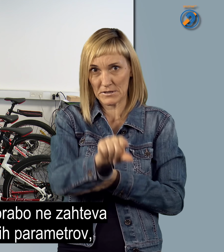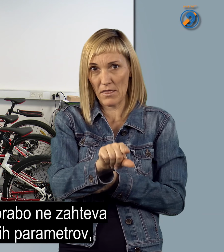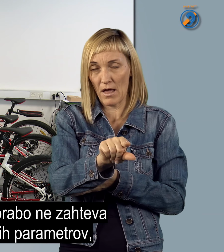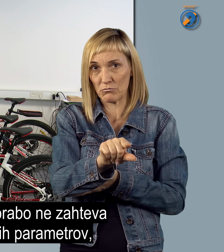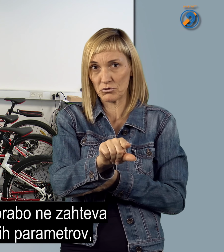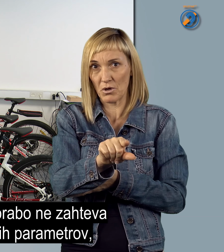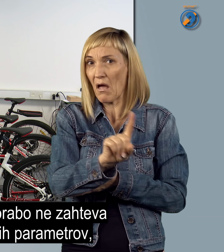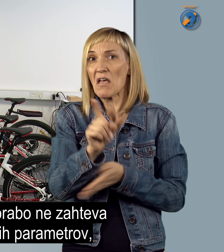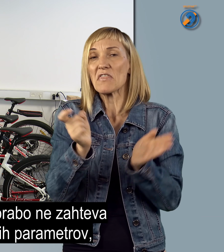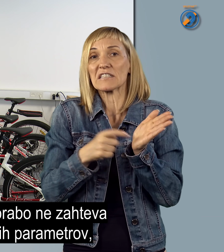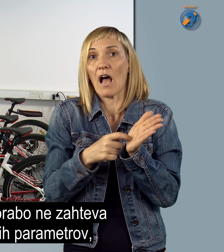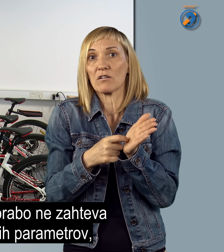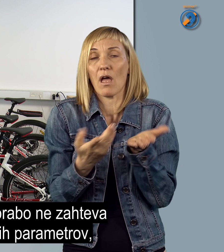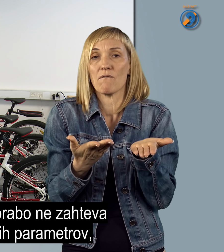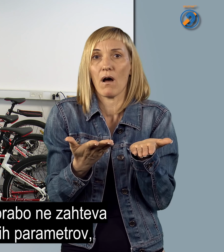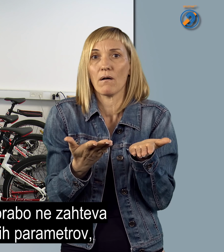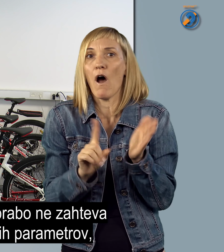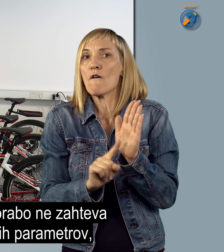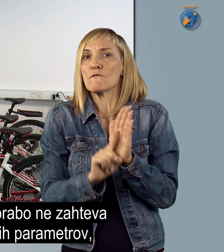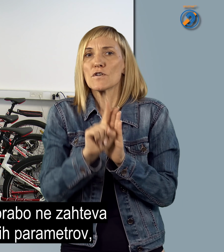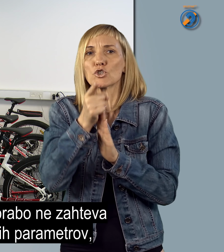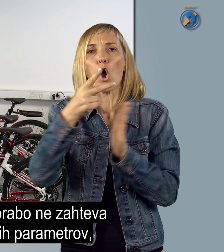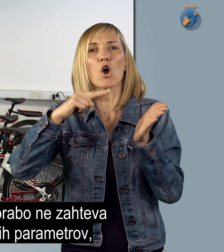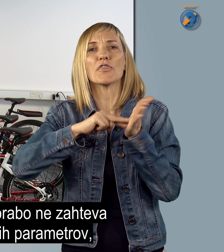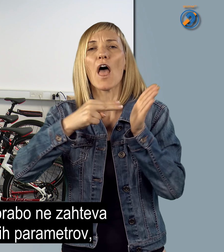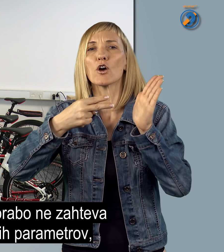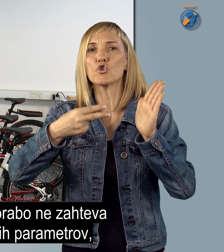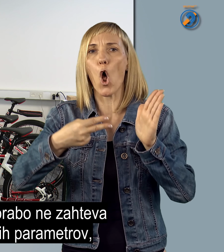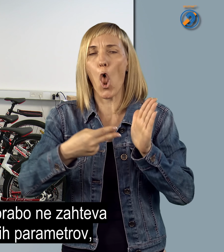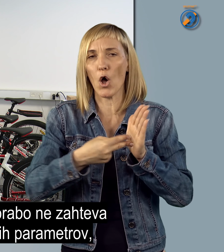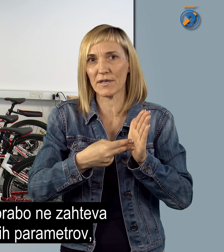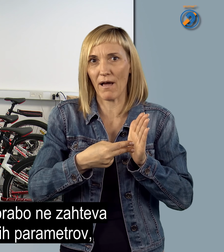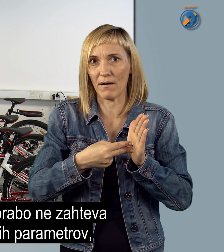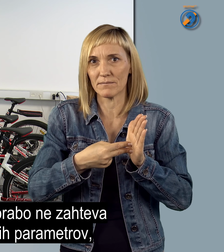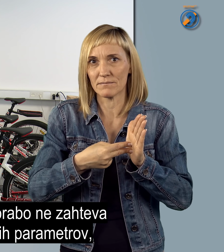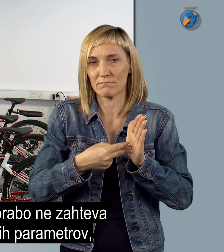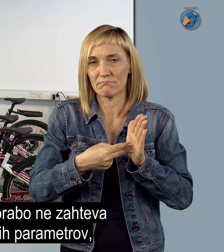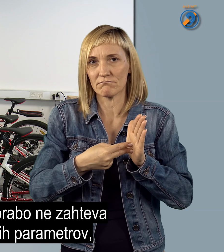je cenejše zato, ker ne zahteva nekih visokih tehnoloških